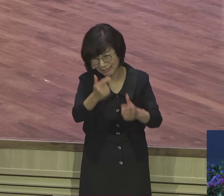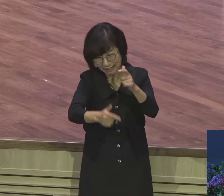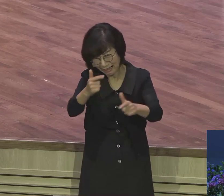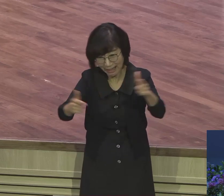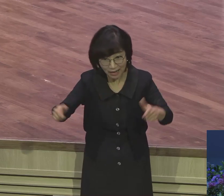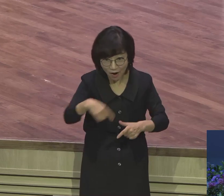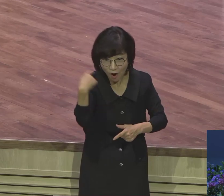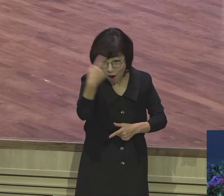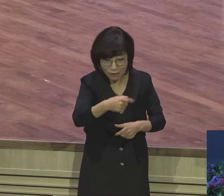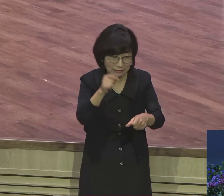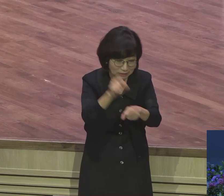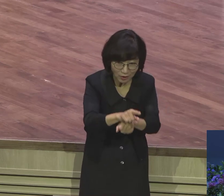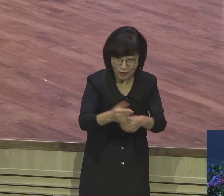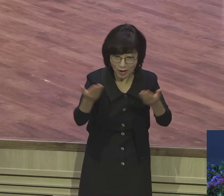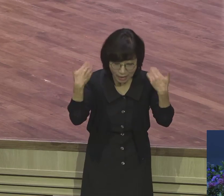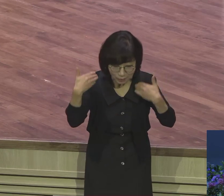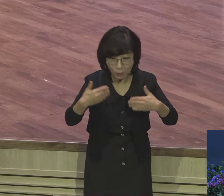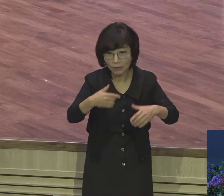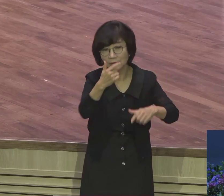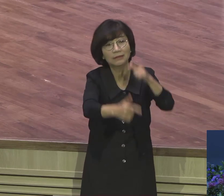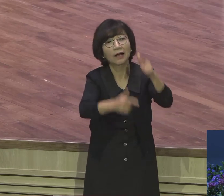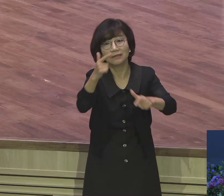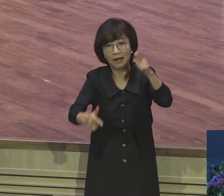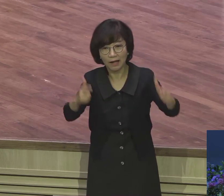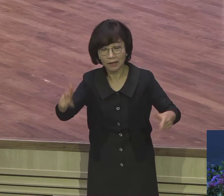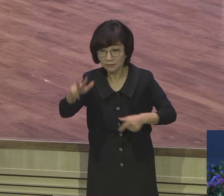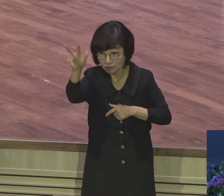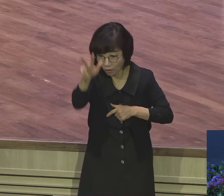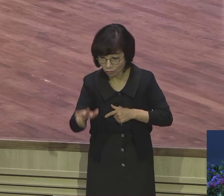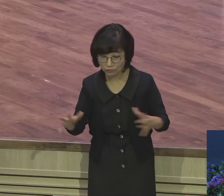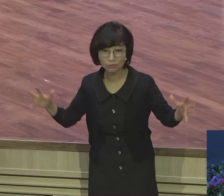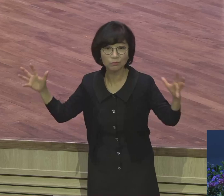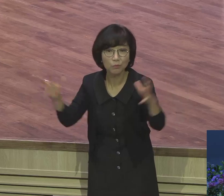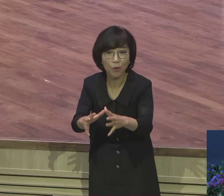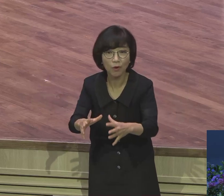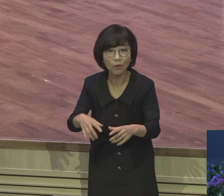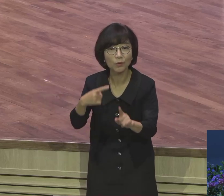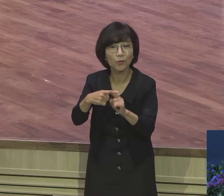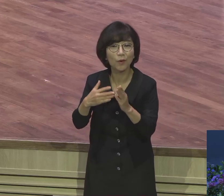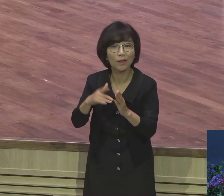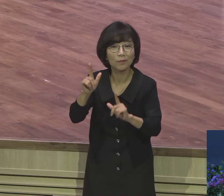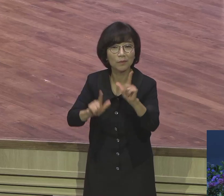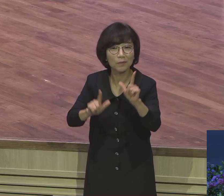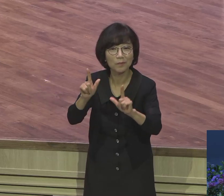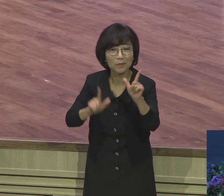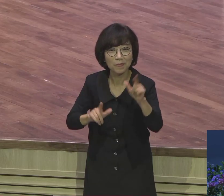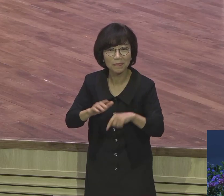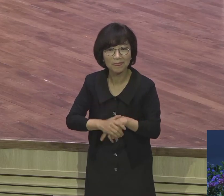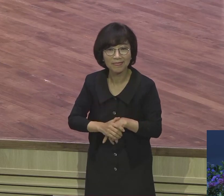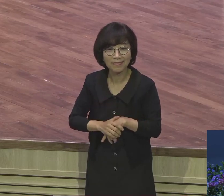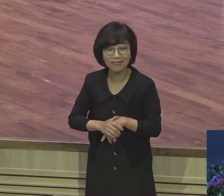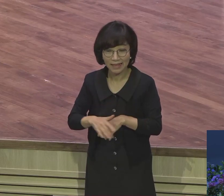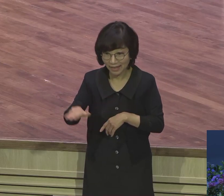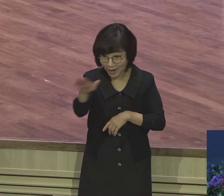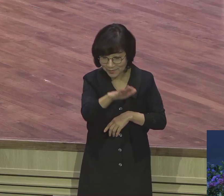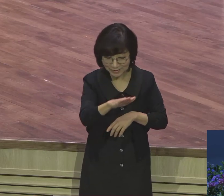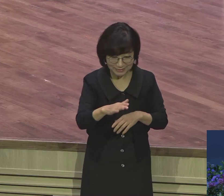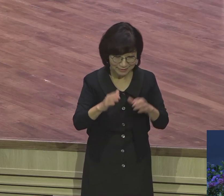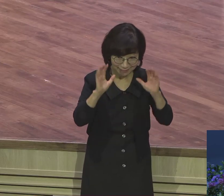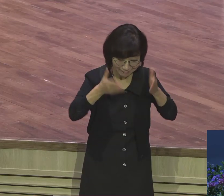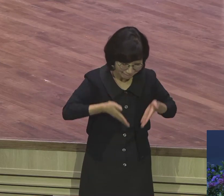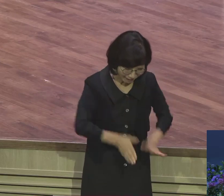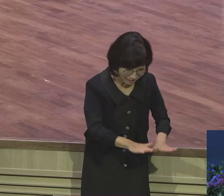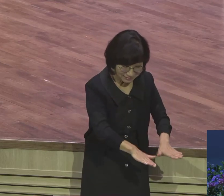이런 모임은 교회밖에 없어요. 이게 교회 특징이에요. 새로운 배경이 다 다르고